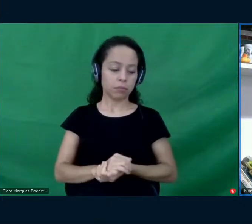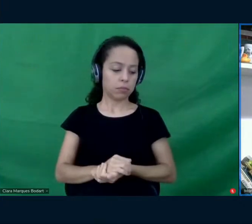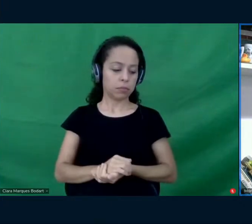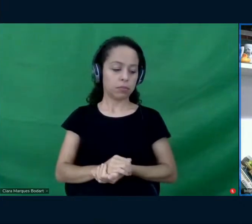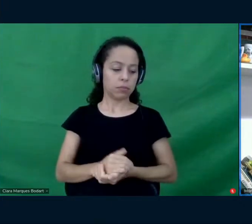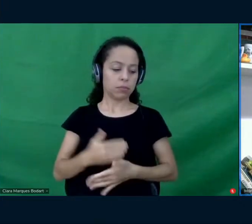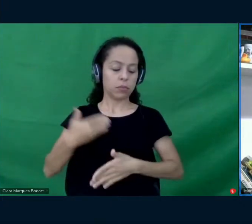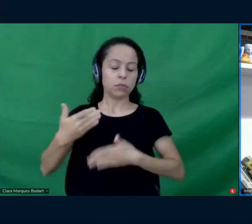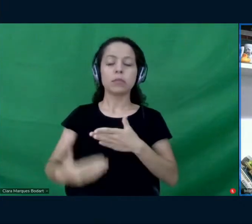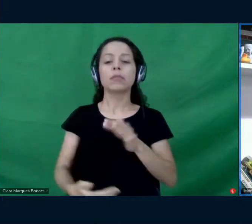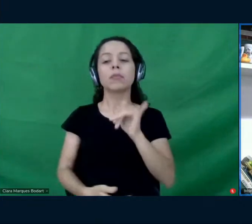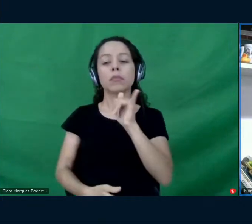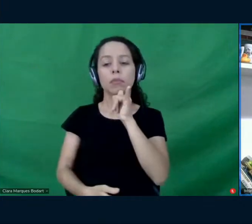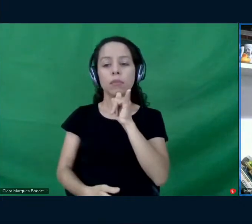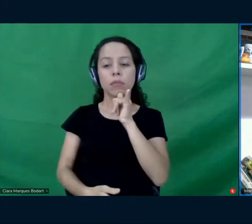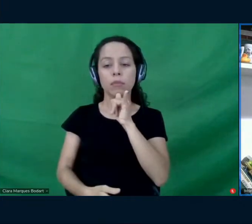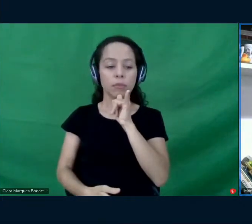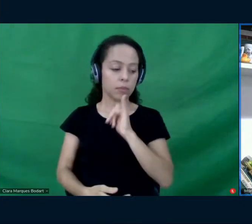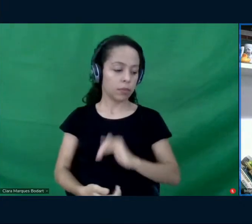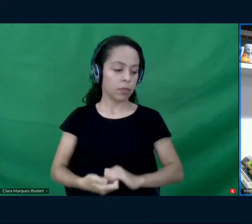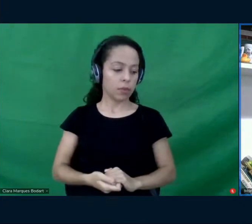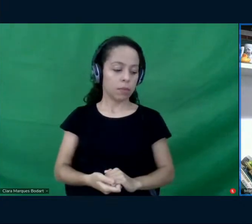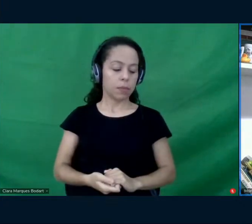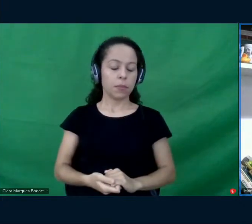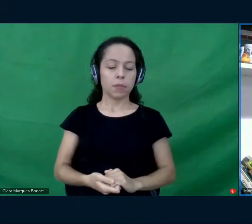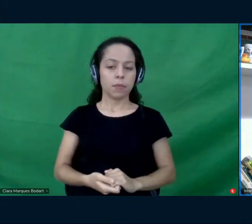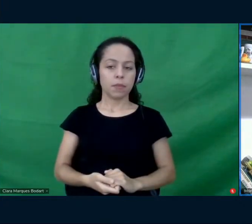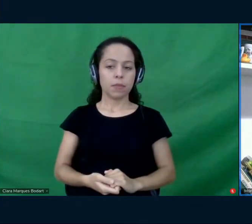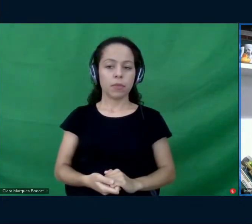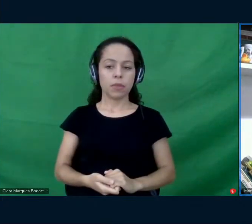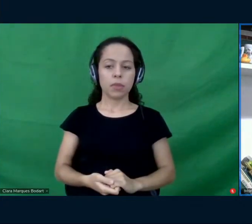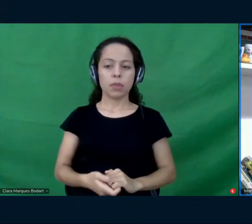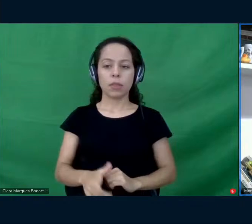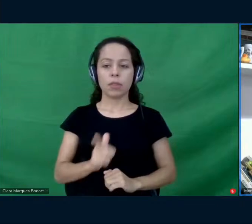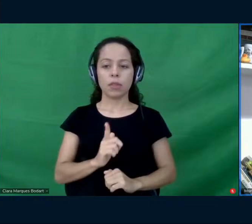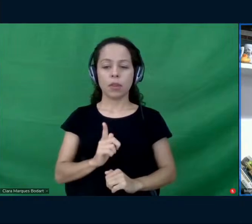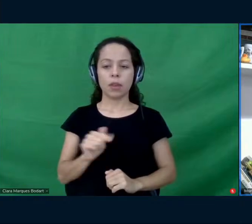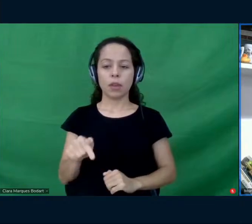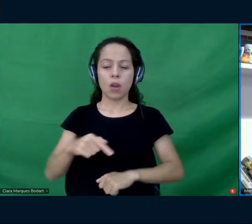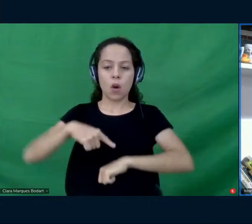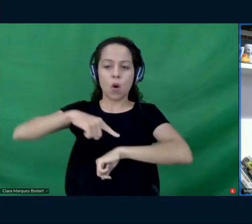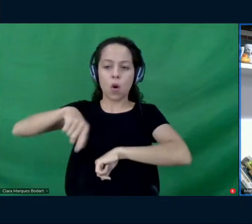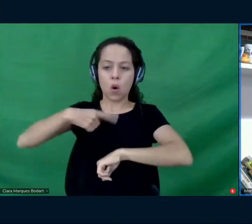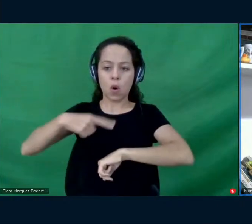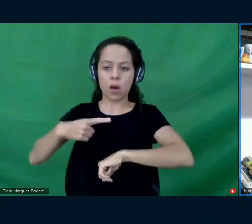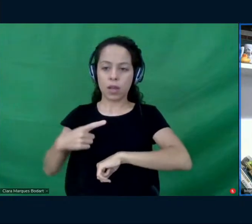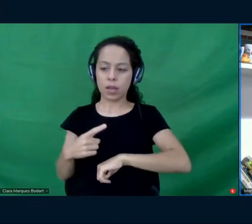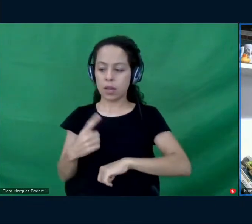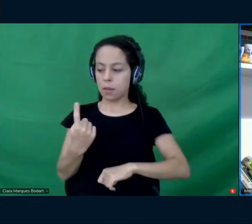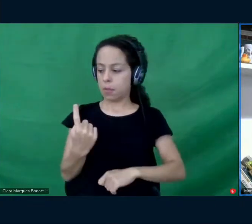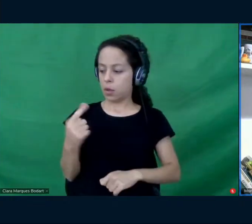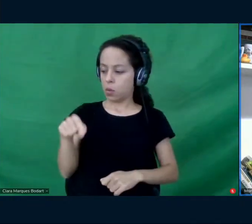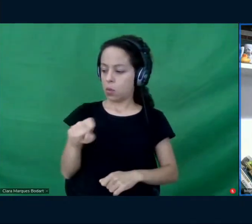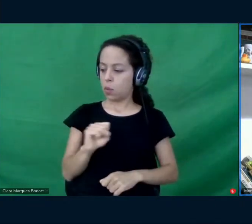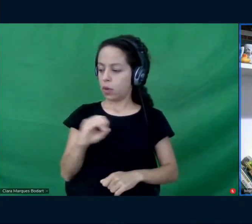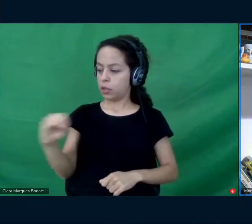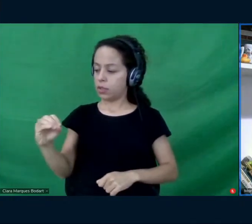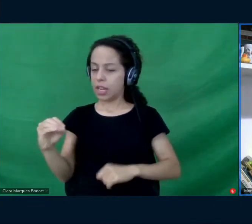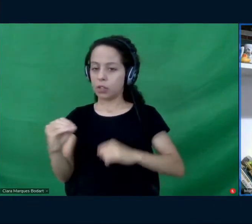Avançava, por exemplo, quando rompia o teto de 1.800 horas da formação científica básica e